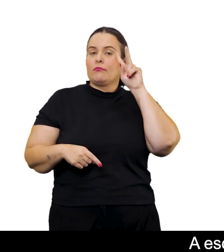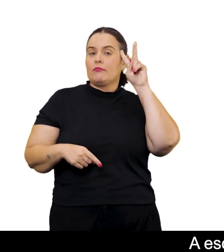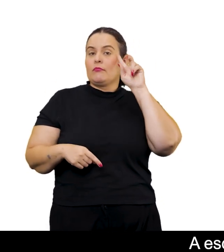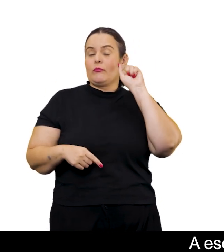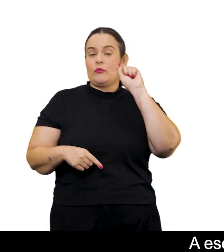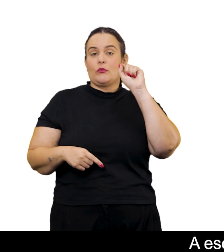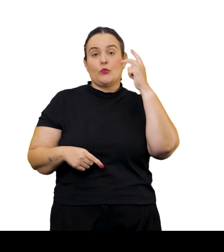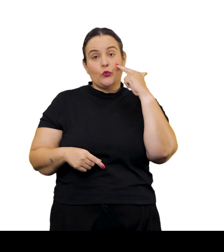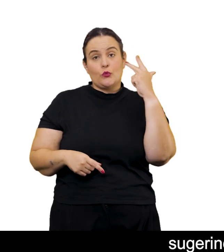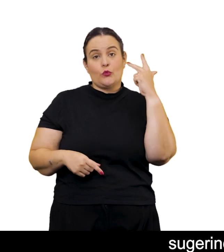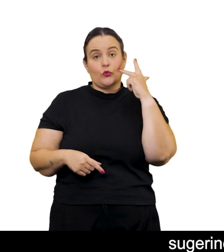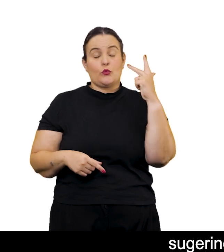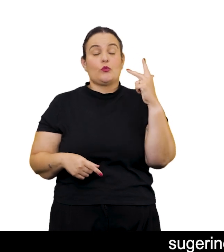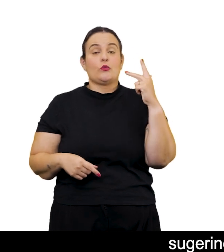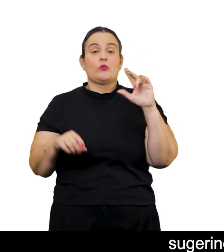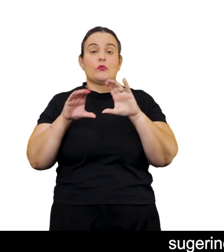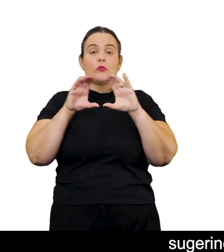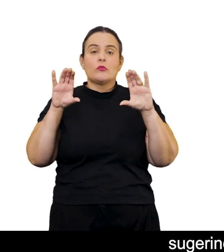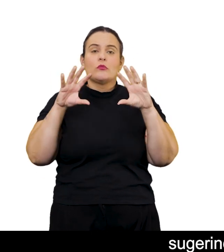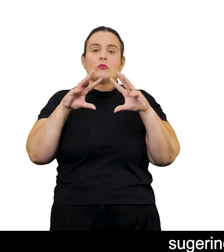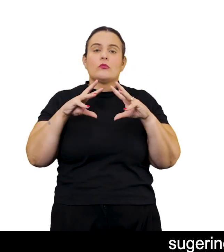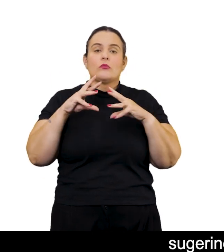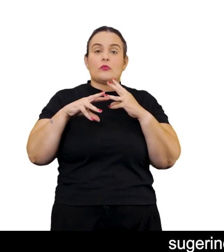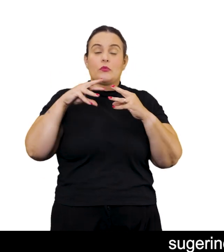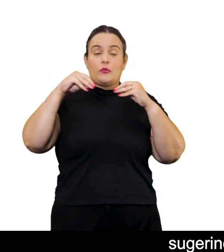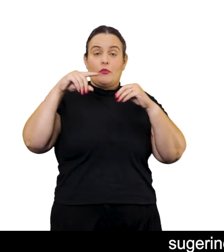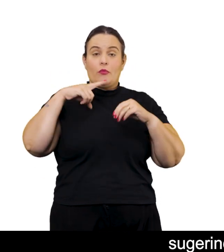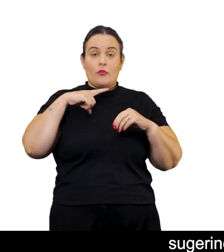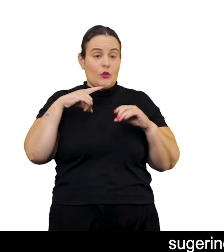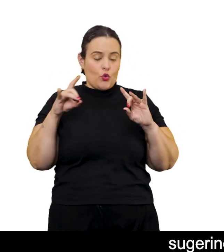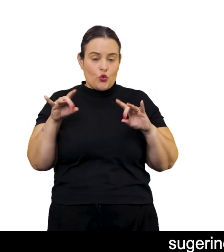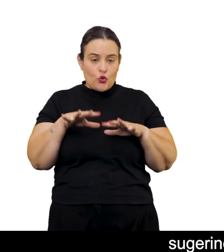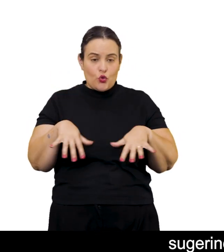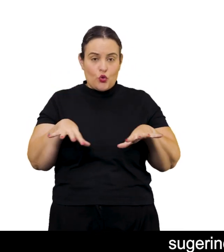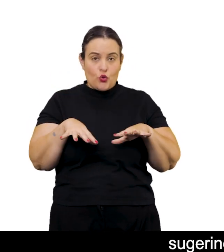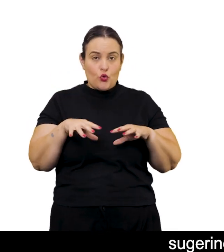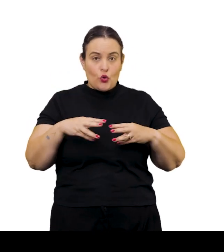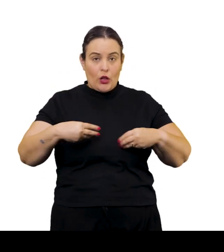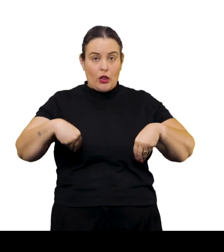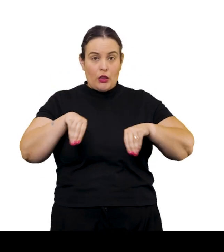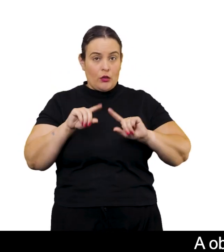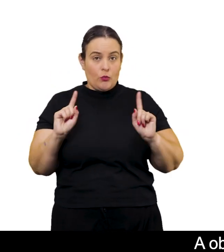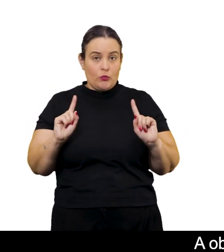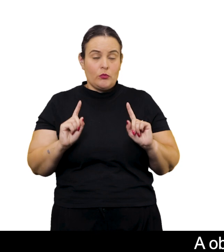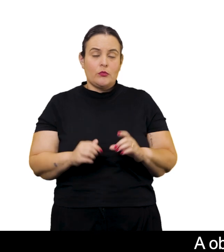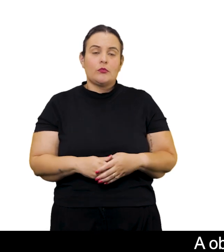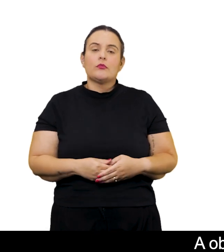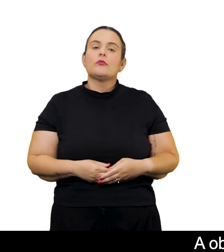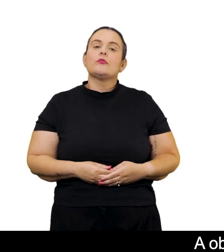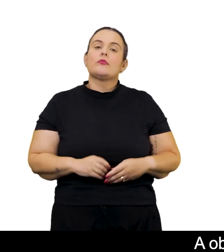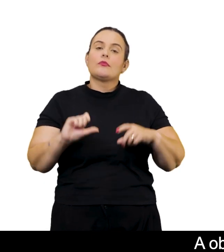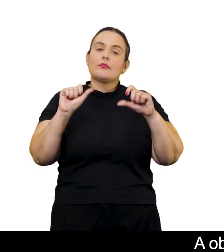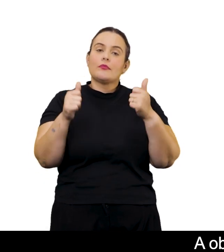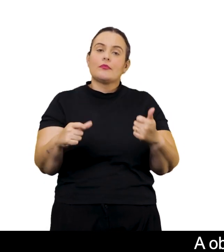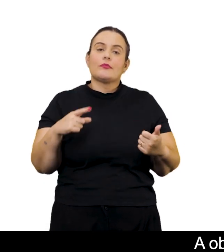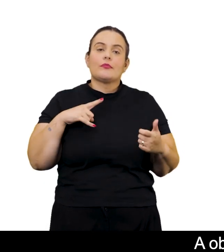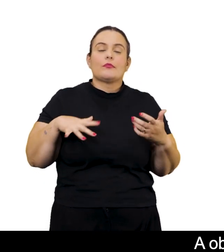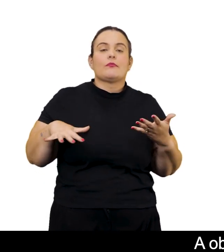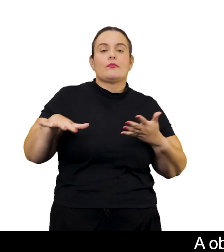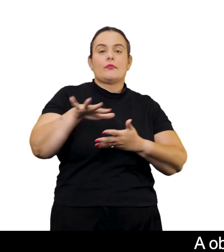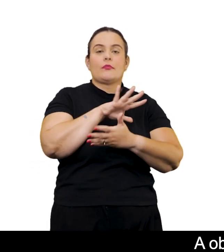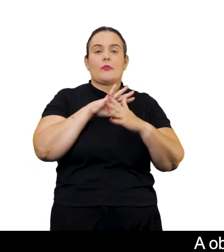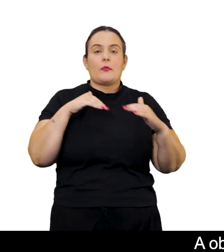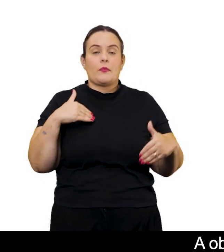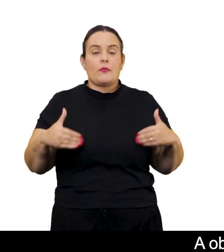orgânico e ao cósmico, sugerindo uma expansão do afeto para além do terreno físico. A obra propõe um universo